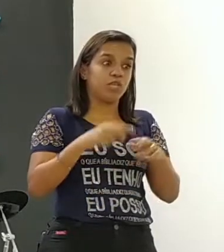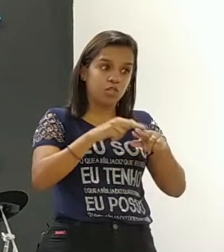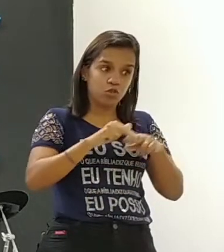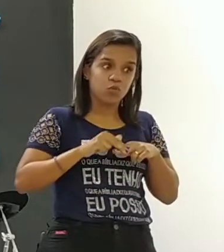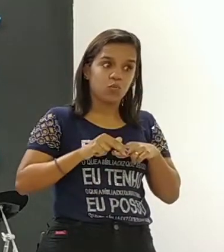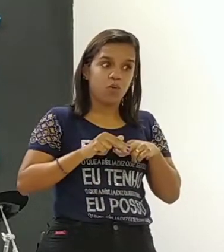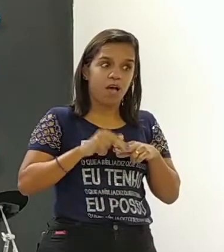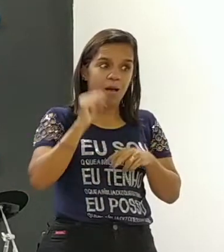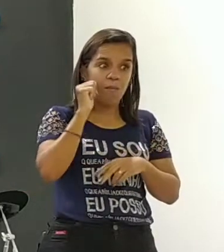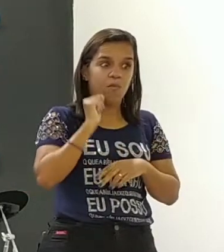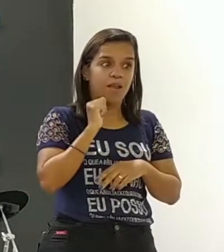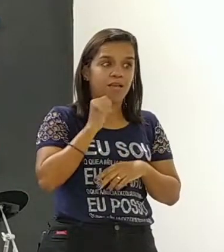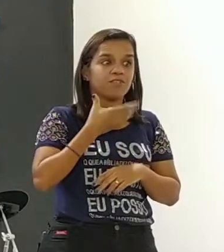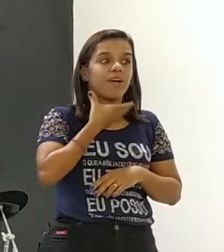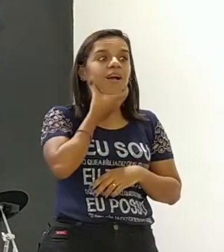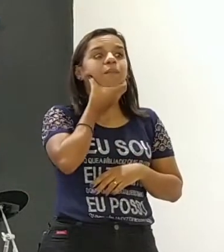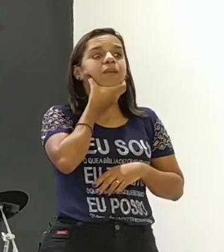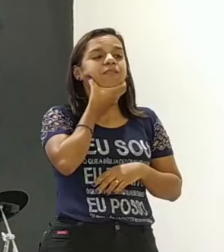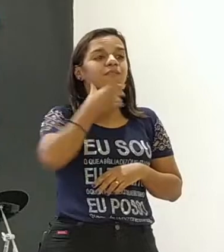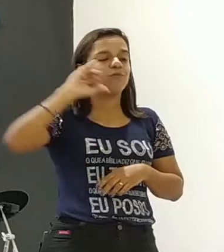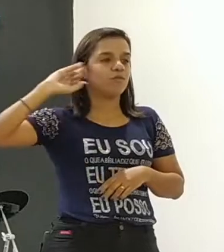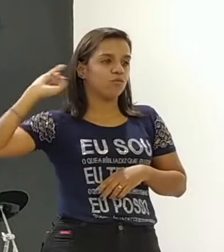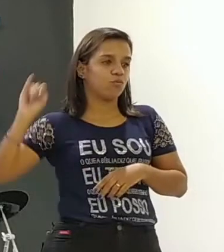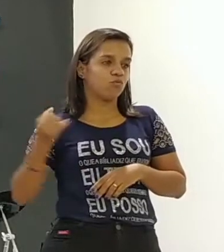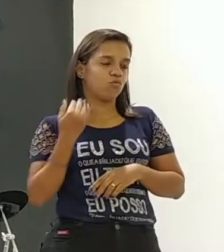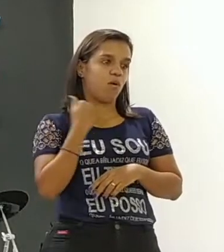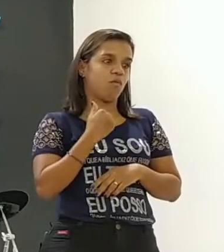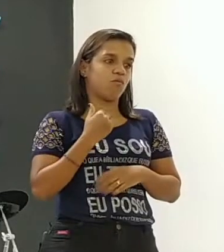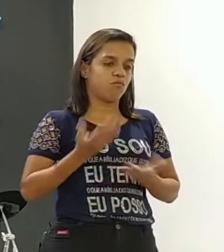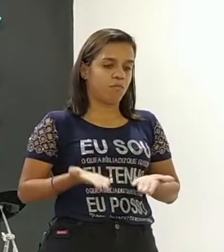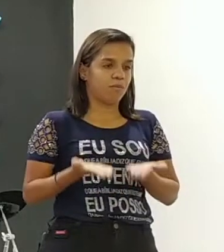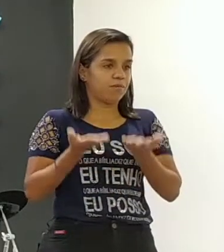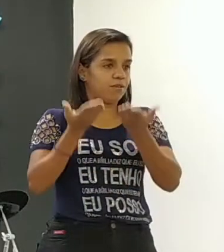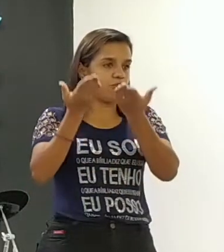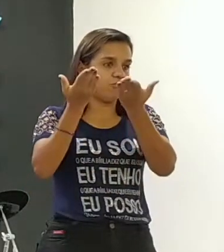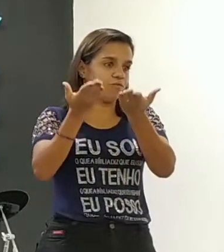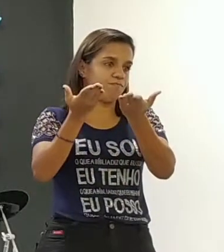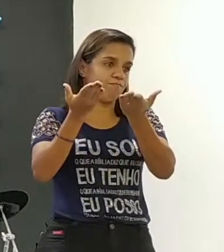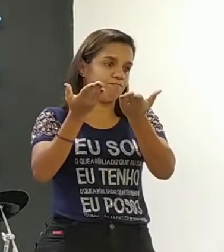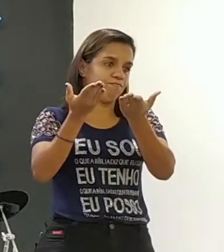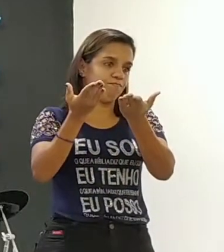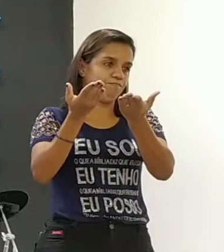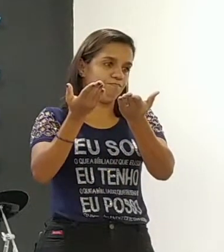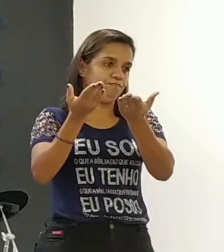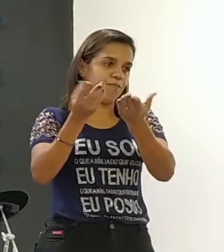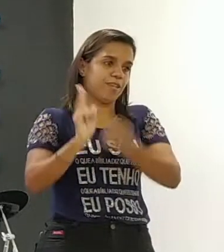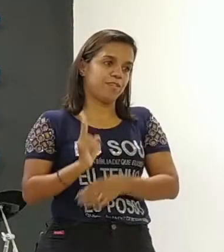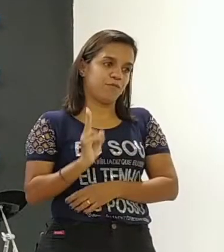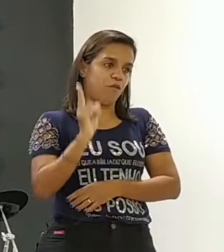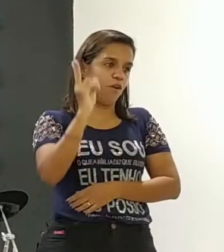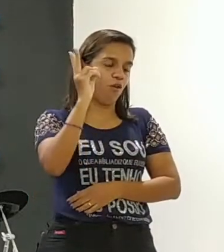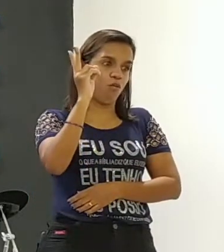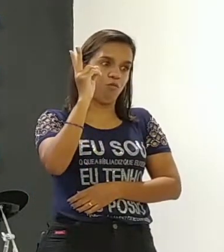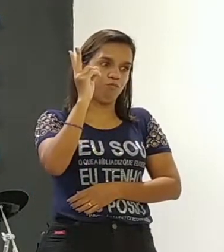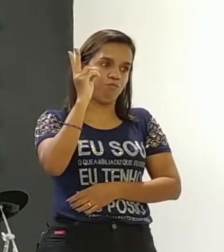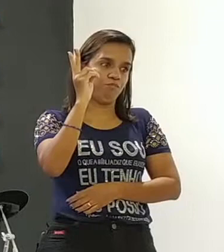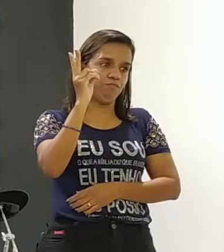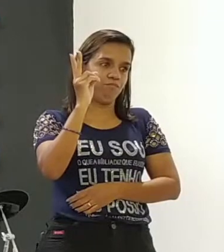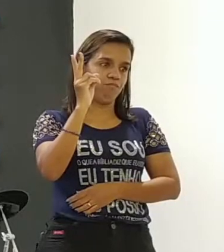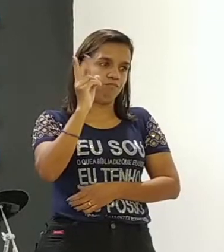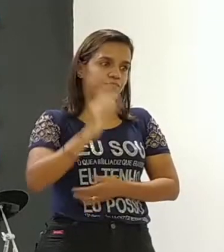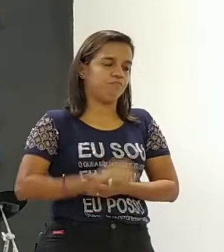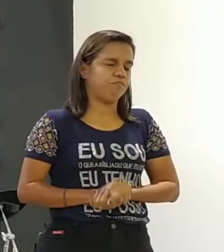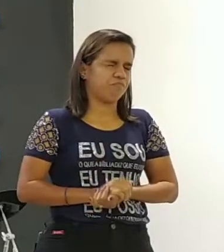dele numa bandeja. O evangelho tem um custo. Ela não conseguiu calar a